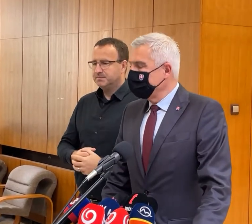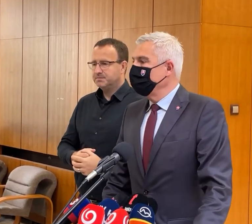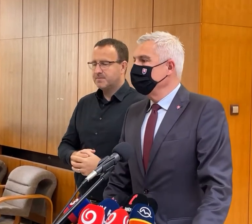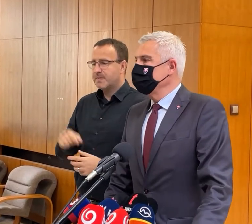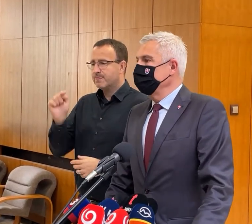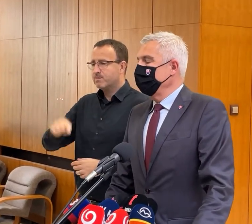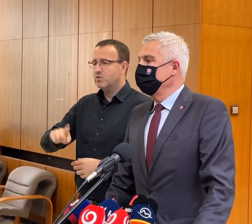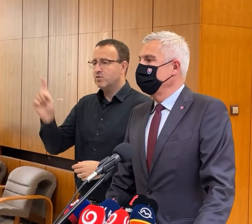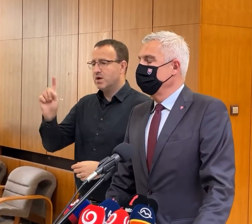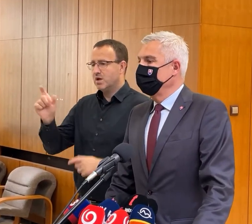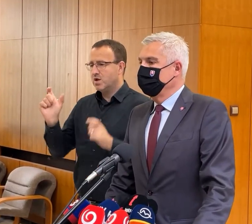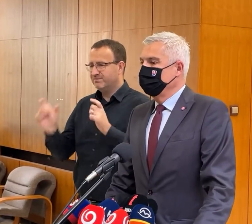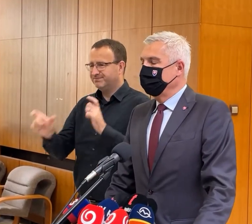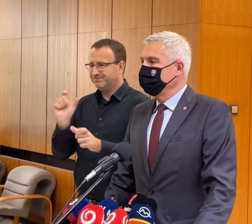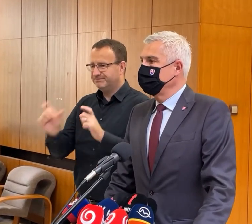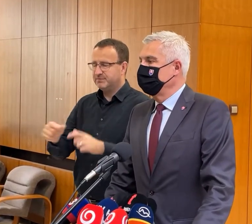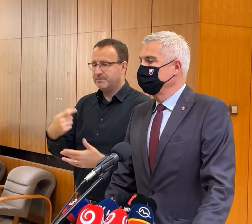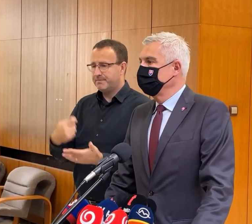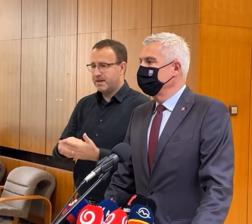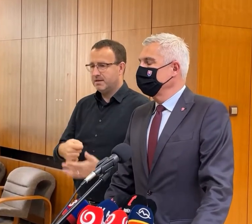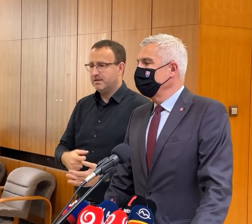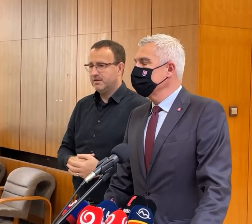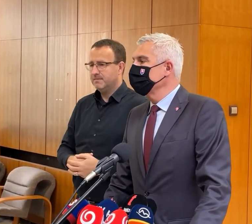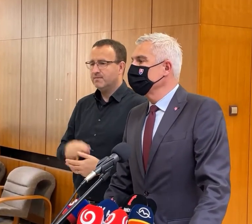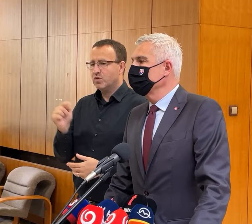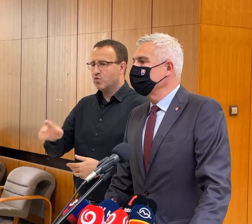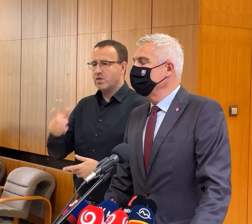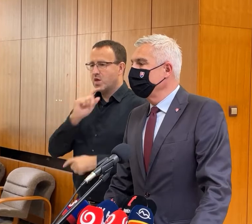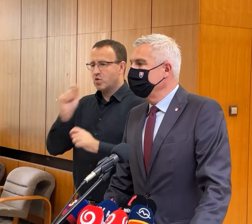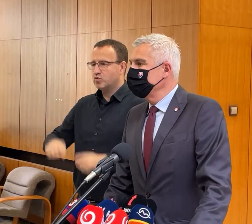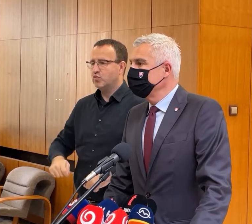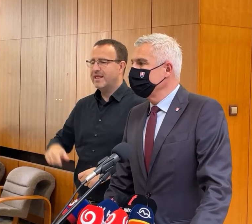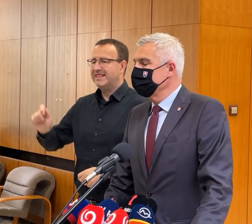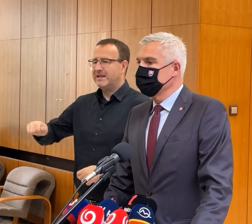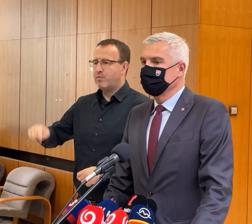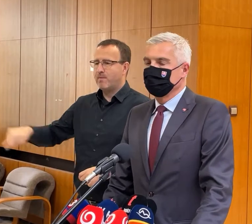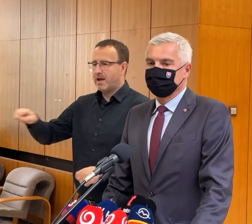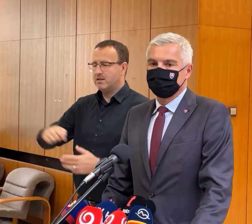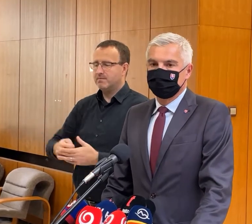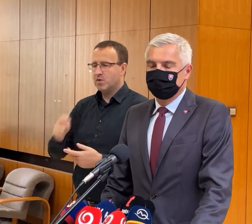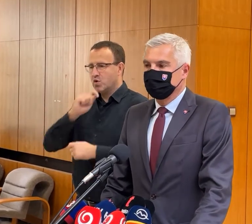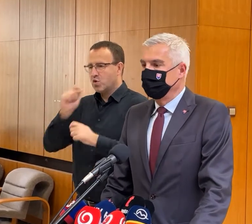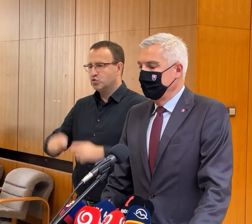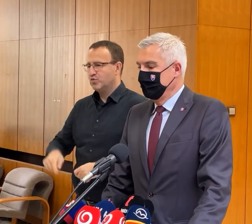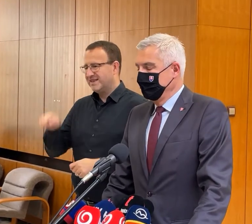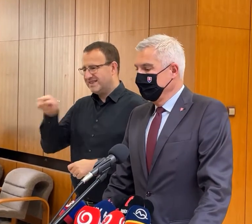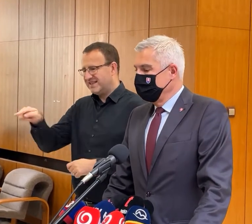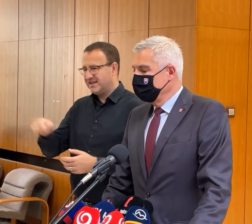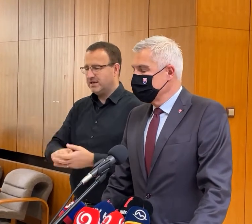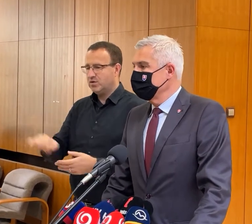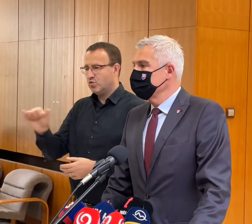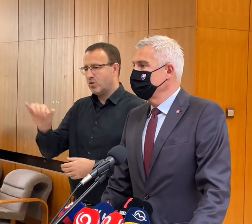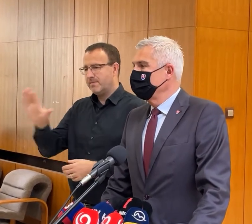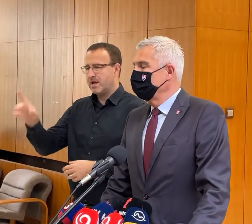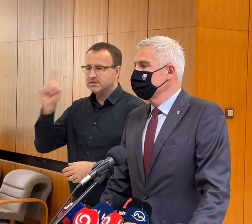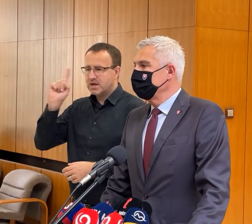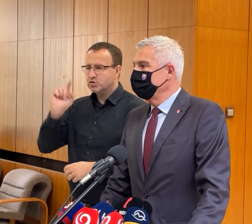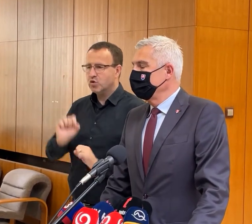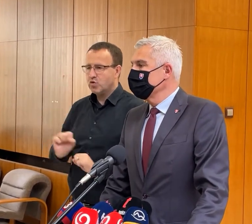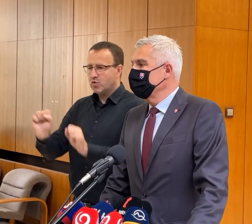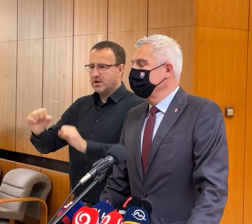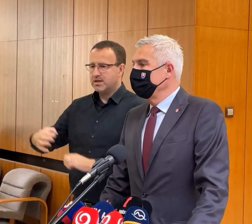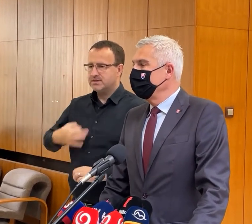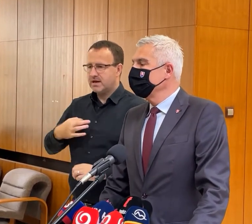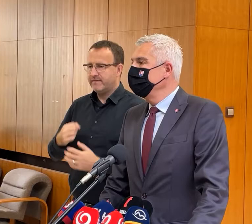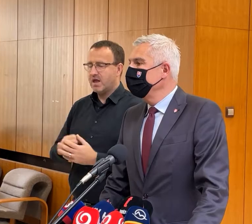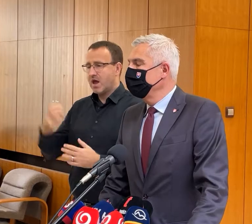to, aké obmedzenia platia, to nerozhodujú o tom diplomati, ale rozhodujú o tom tí, ktorí majú na starosti ochranu